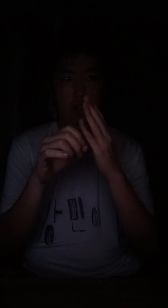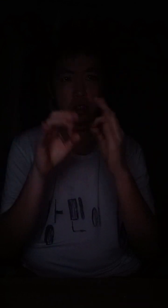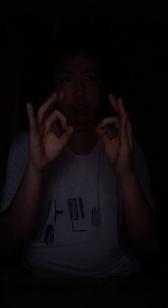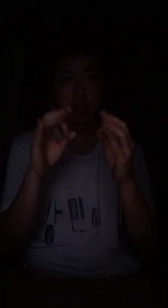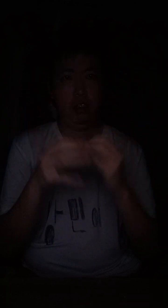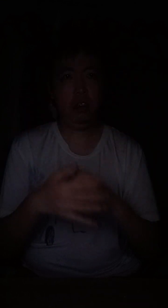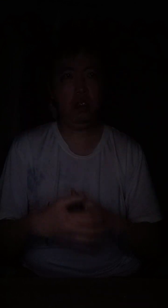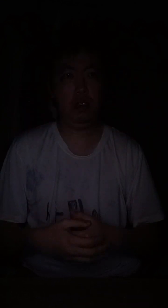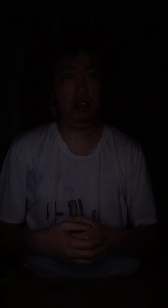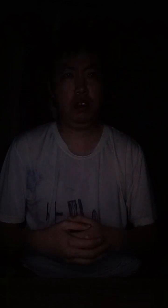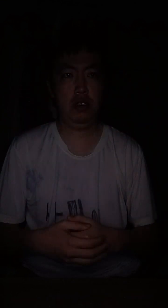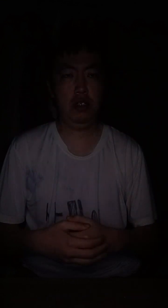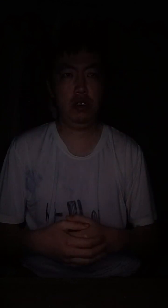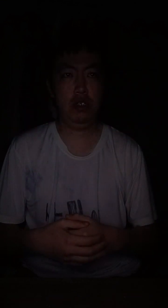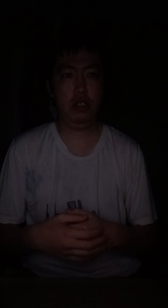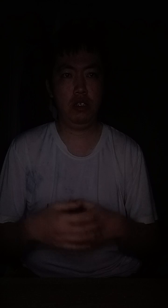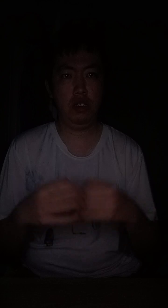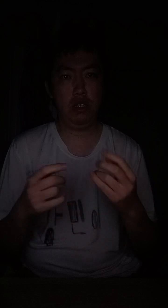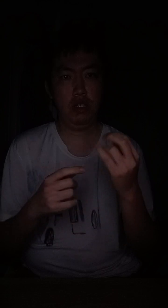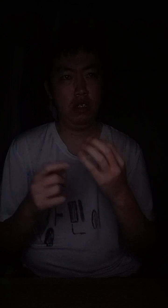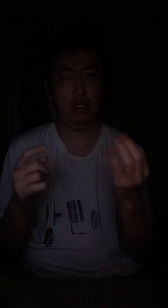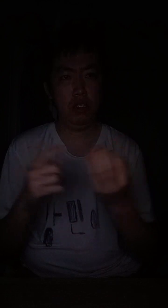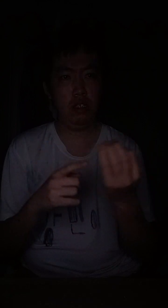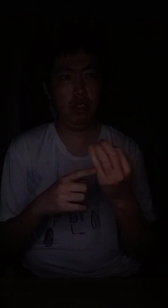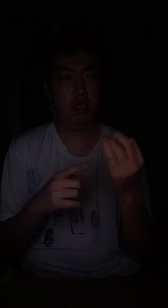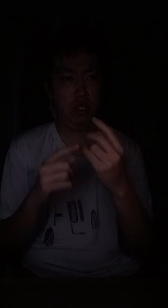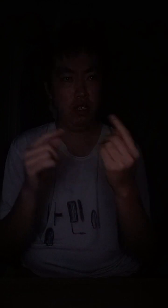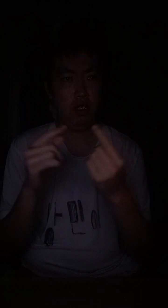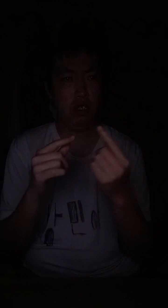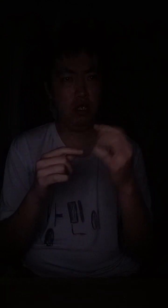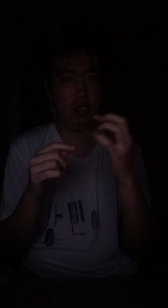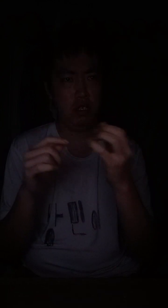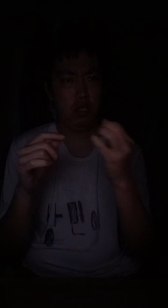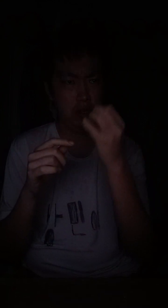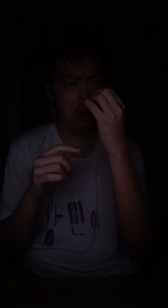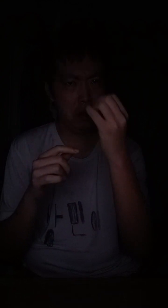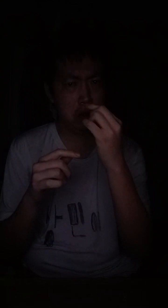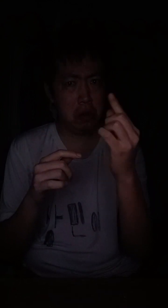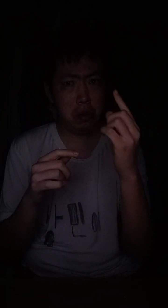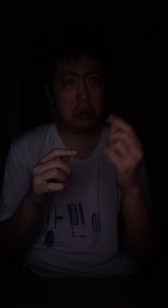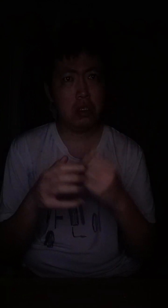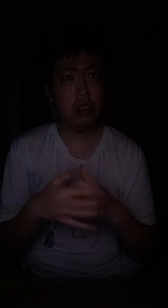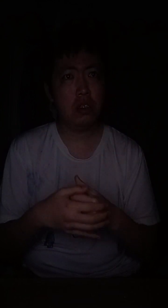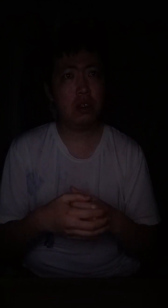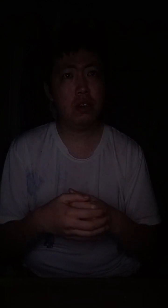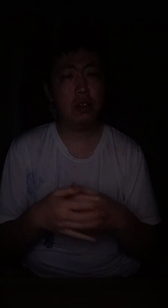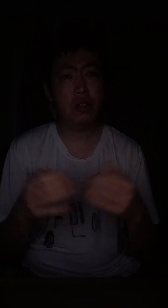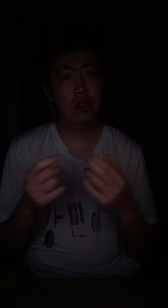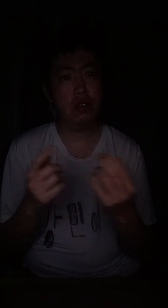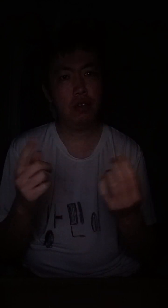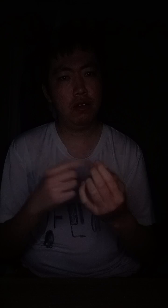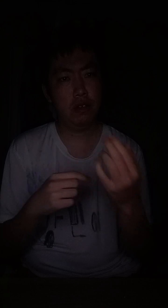찾아냈습니다. 하지만 몰카가 아닌 나사 조각에도 반응을 보였습니다. 몰래카메라를